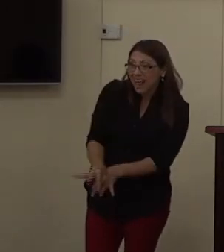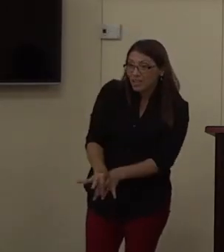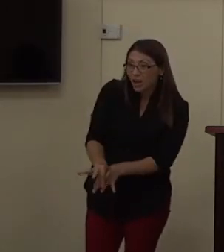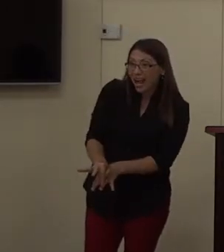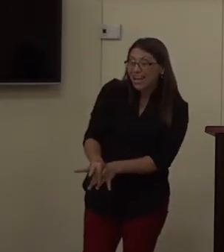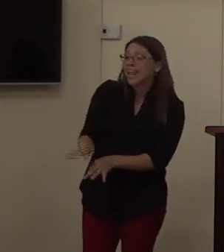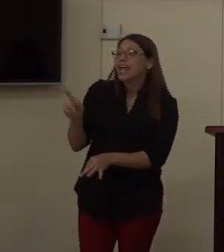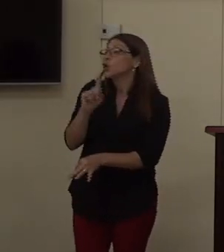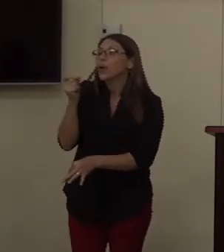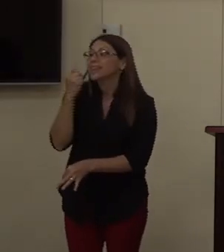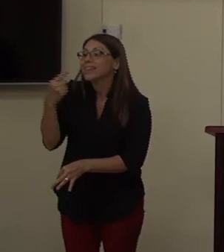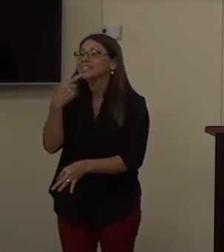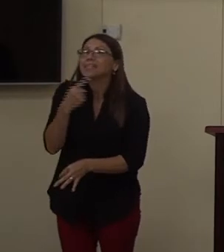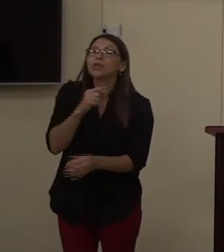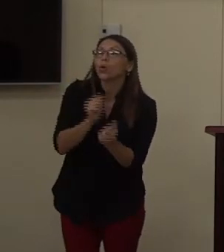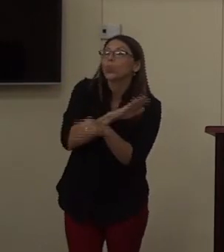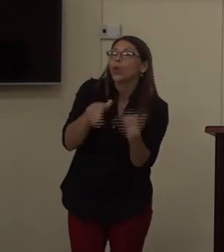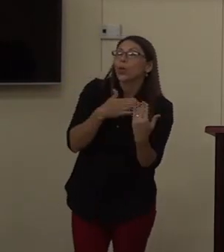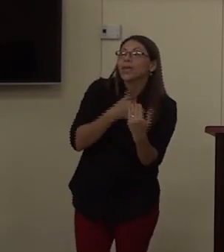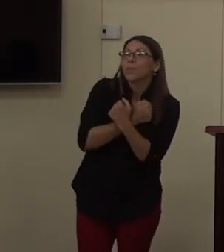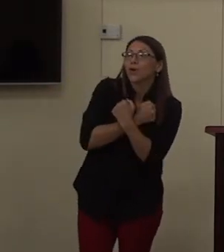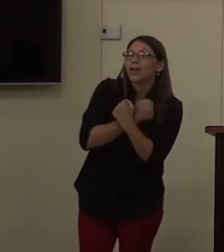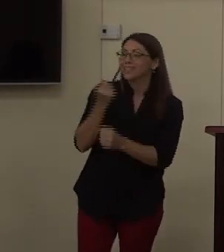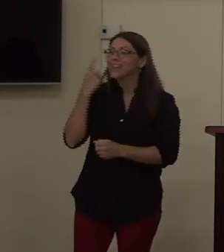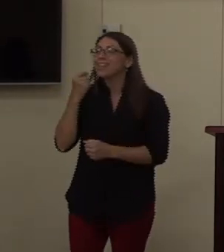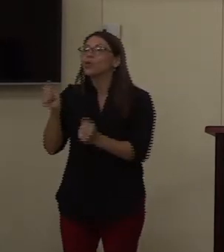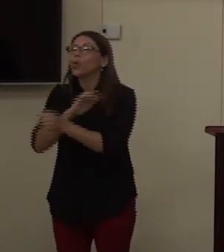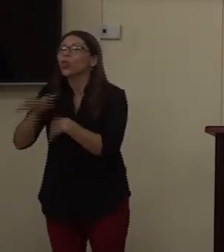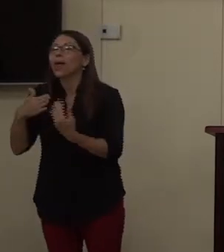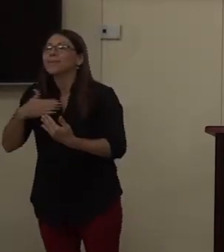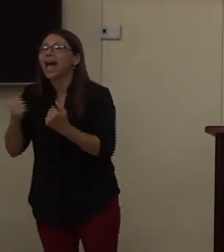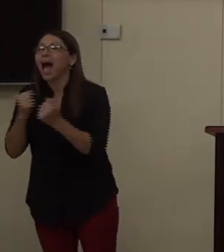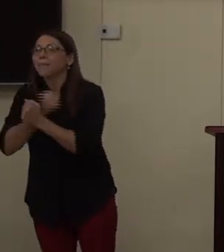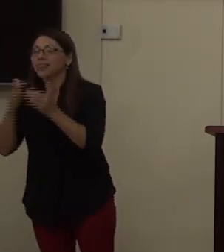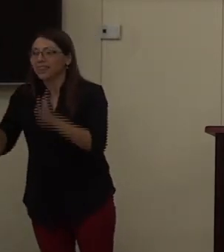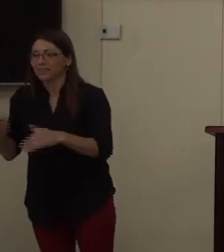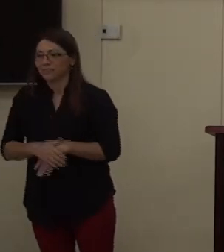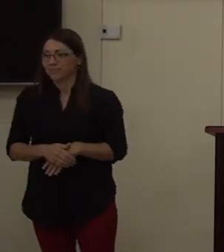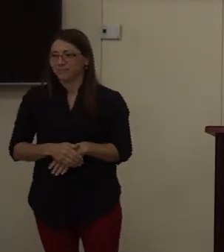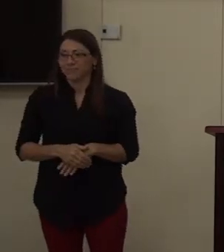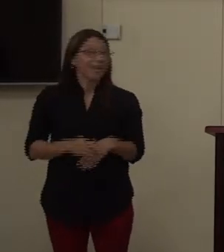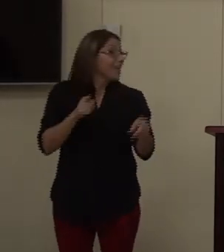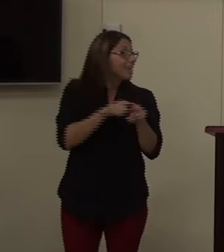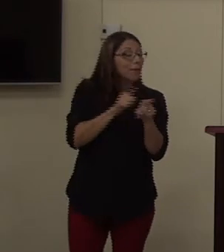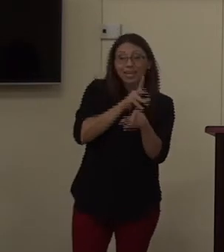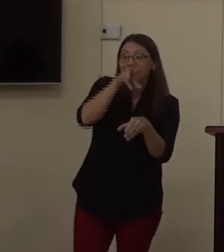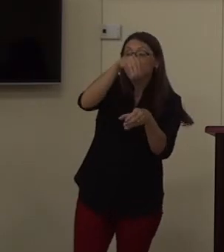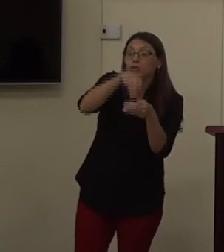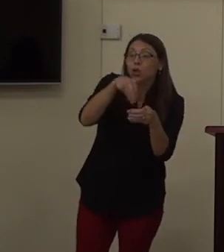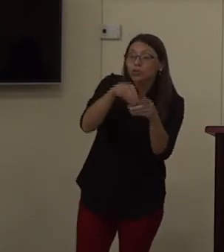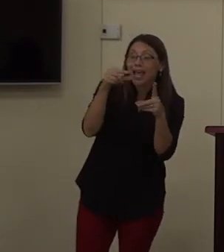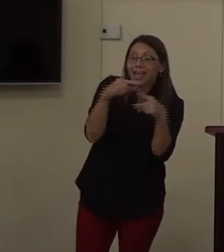toda mi amante, ¿verdad? Y luego introduce hispanismos, ¿verdad? Para lo que definitivamente